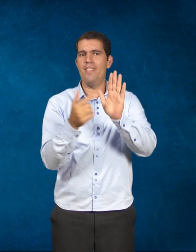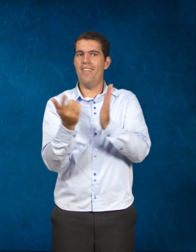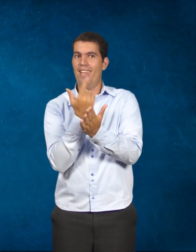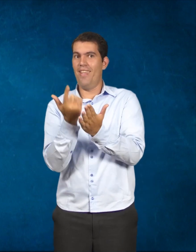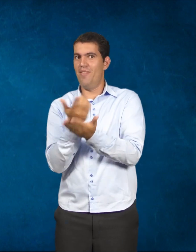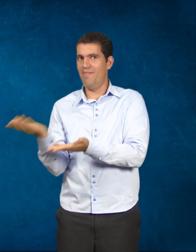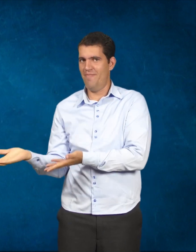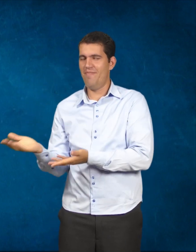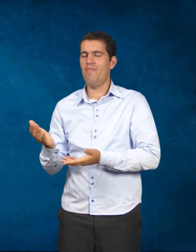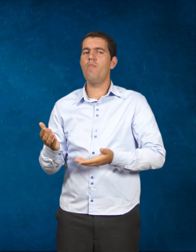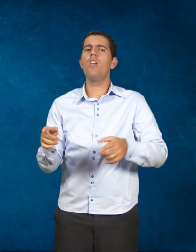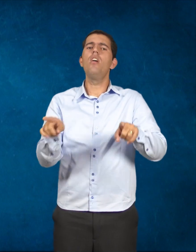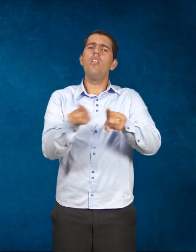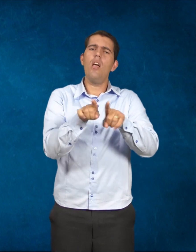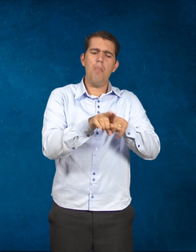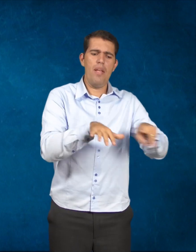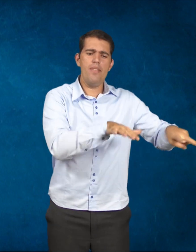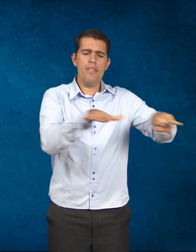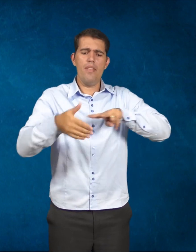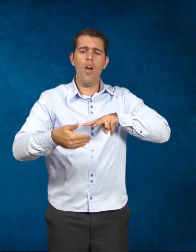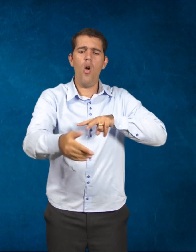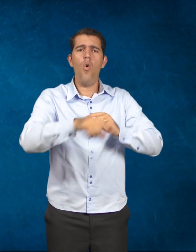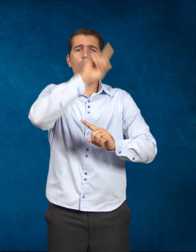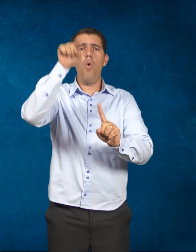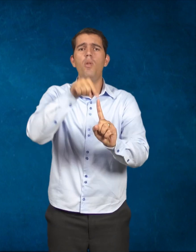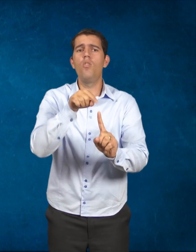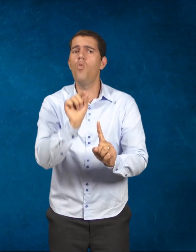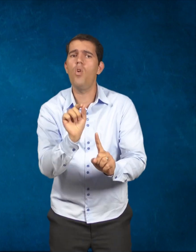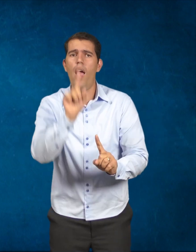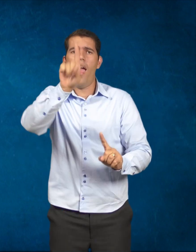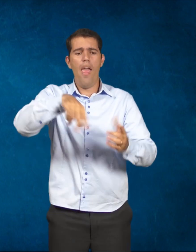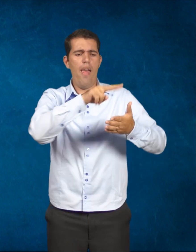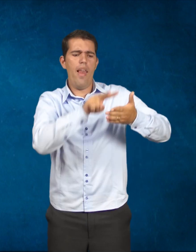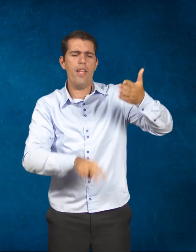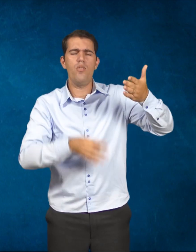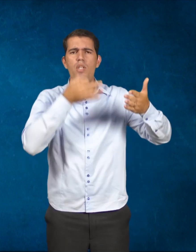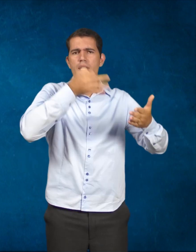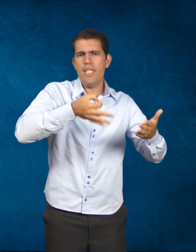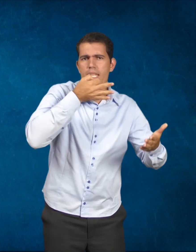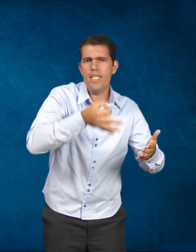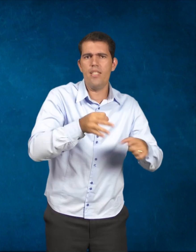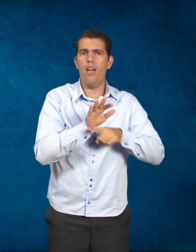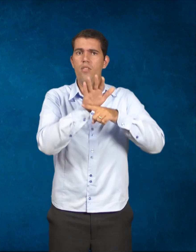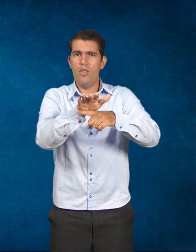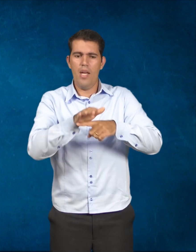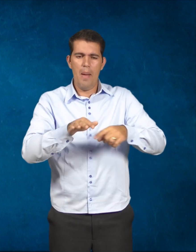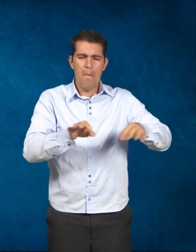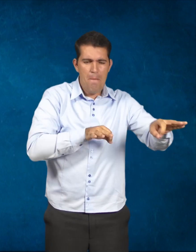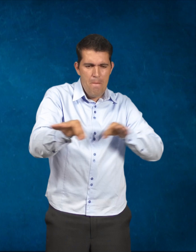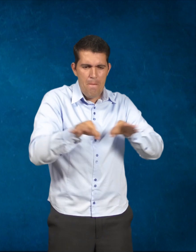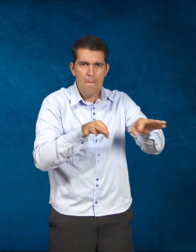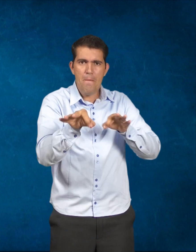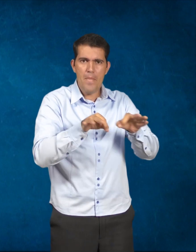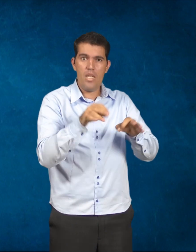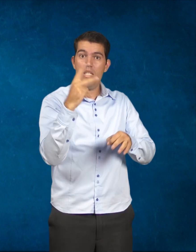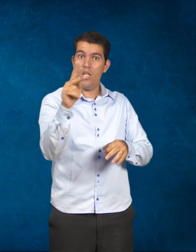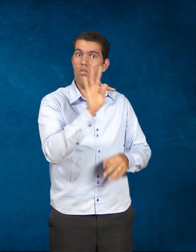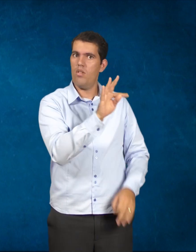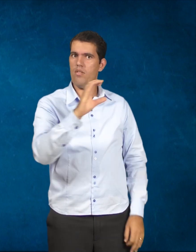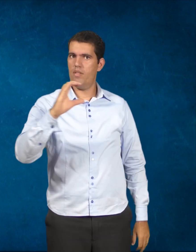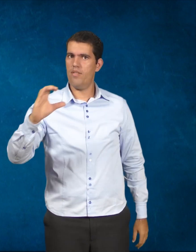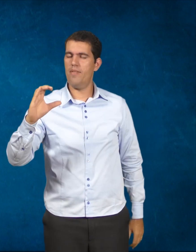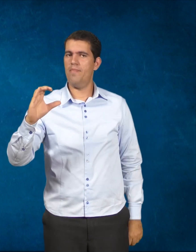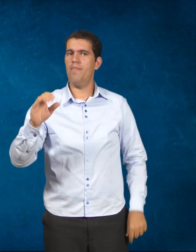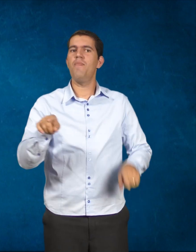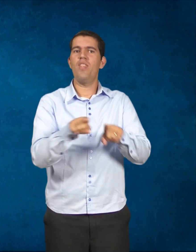O objetivo dessa semana é tornar nossa leitura crítica, é ajudar no planejamento do trabalho de conclusão de curso,